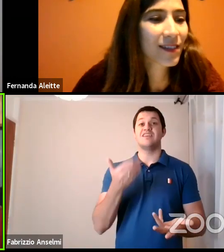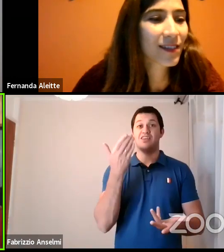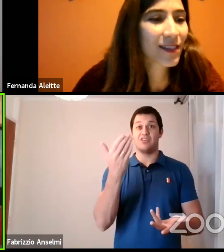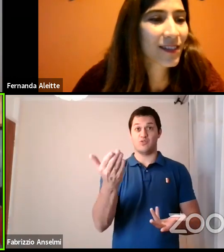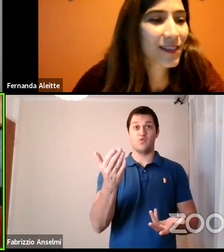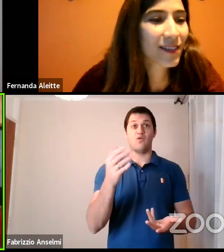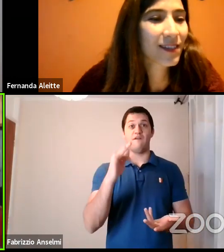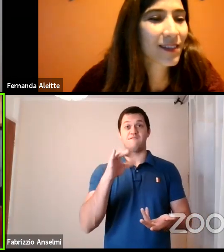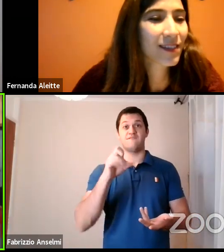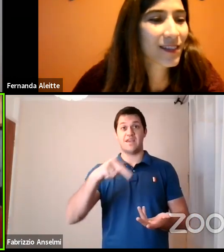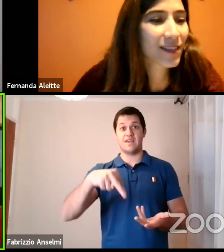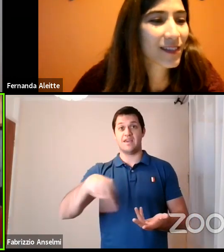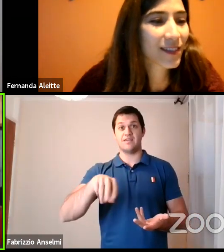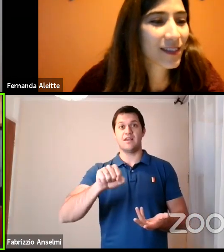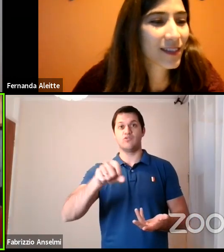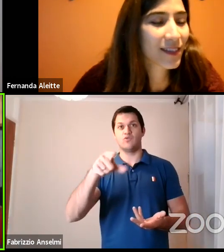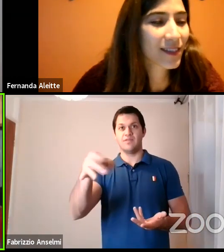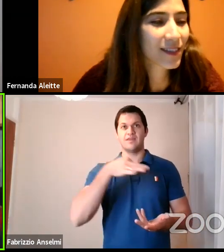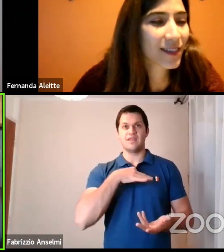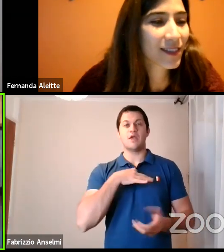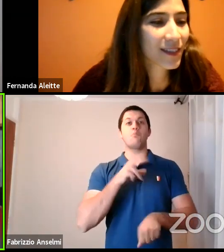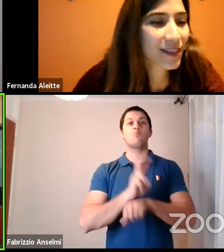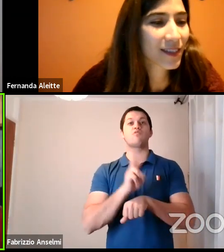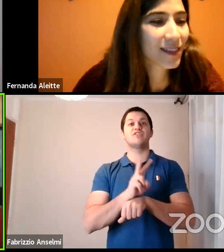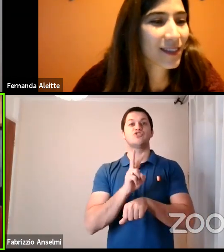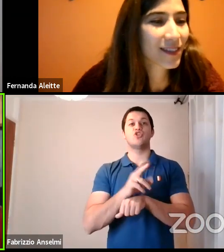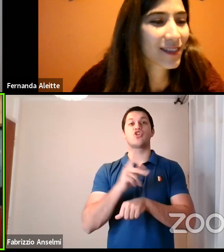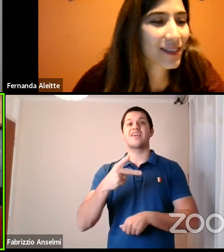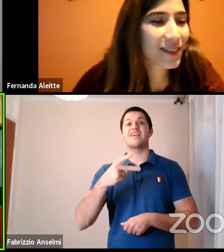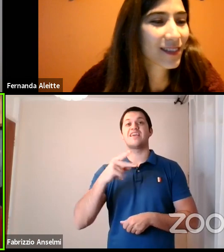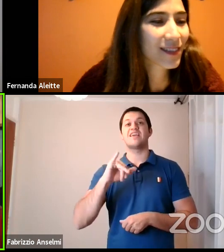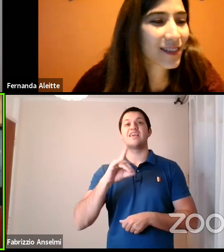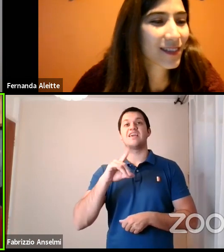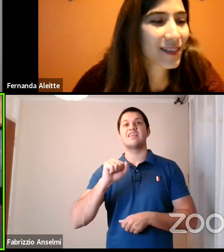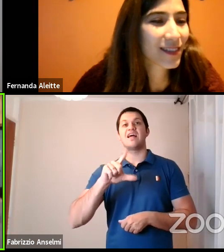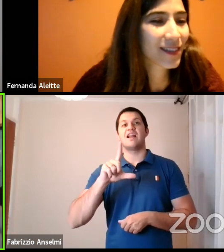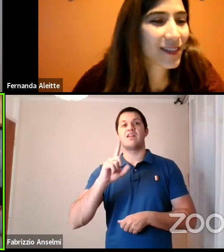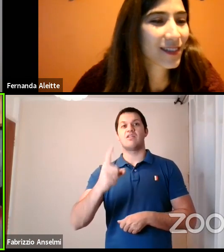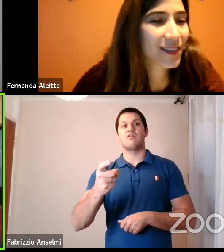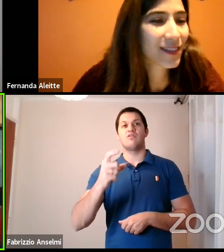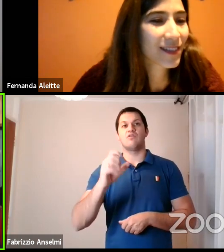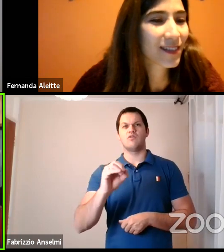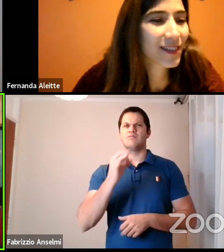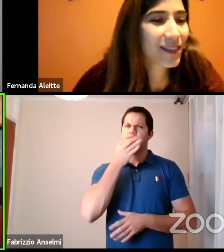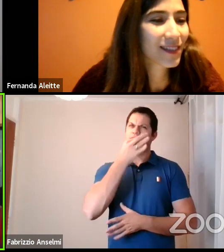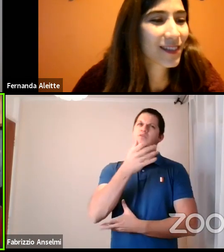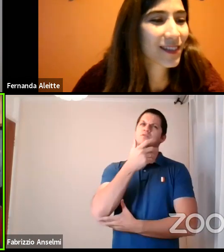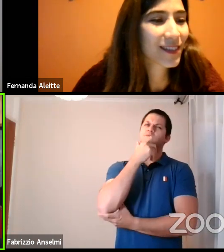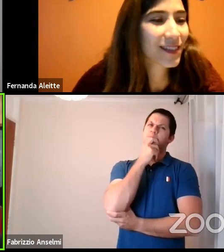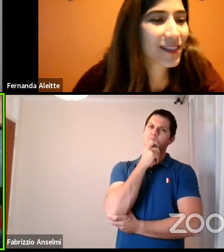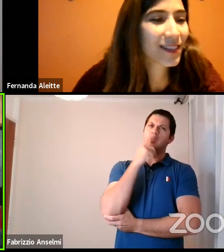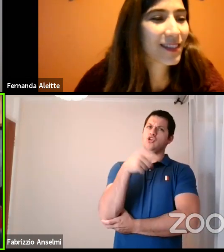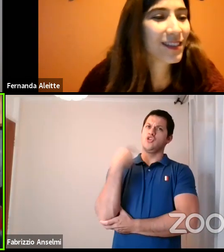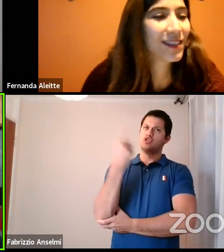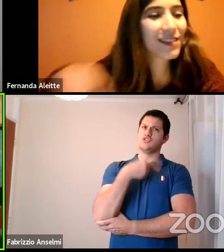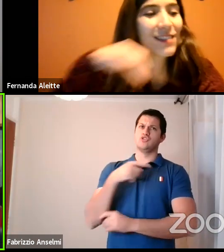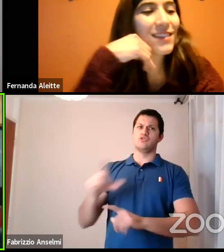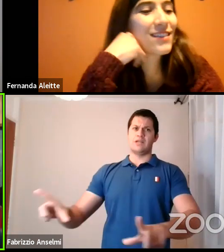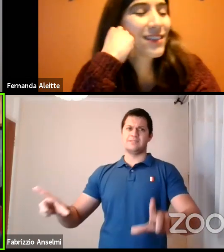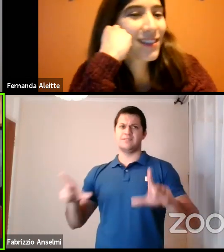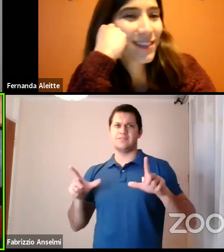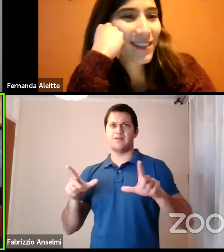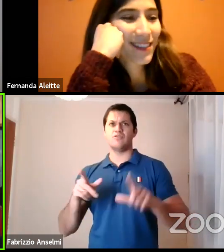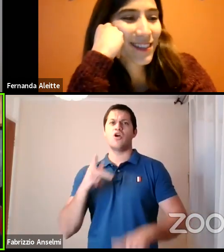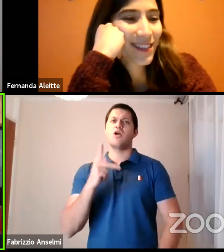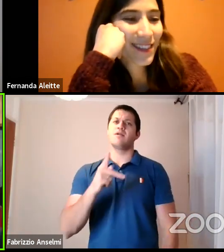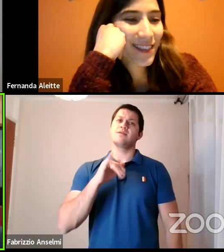Hidalgo, que era bastante pillo, digamos, dijo, nosotros somos licenciados en kinesiología,